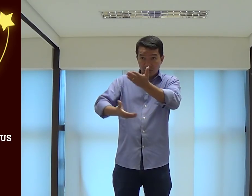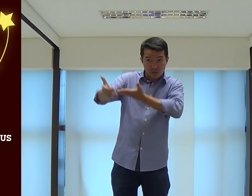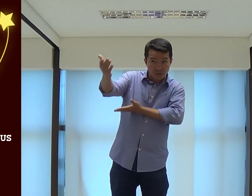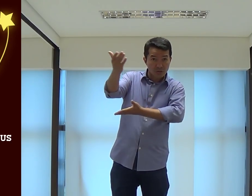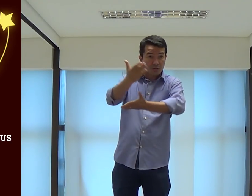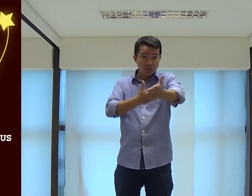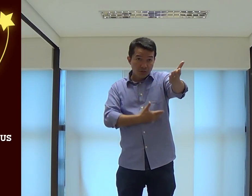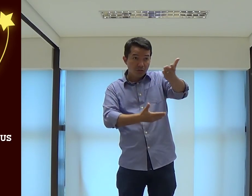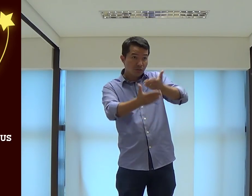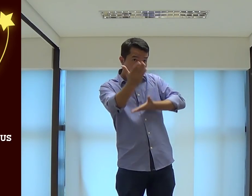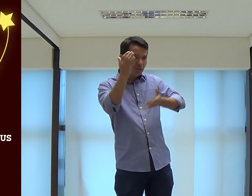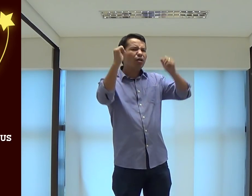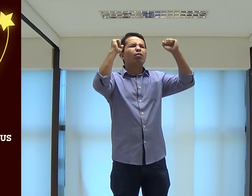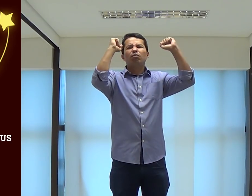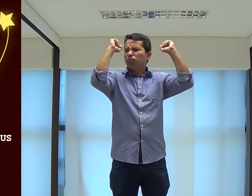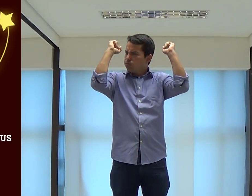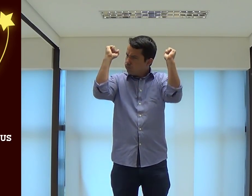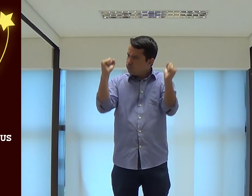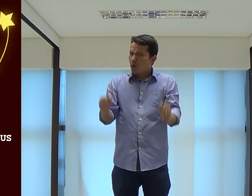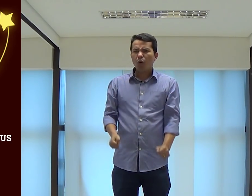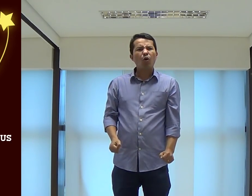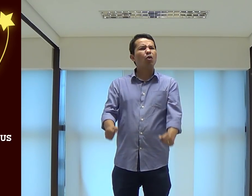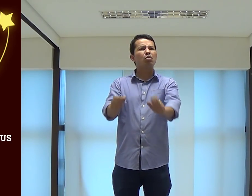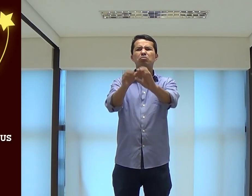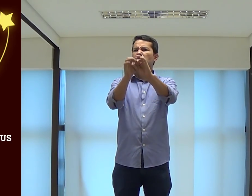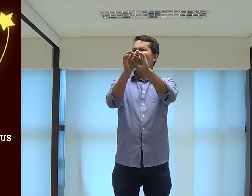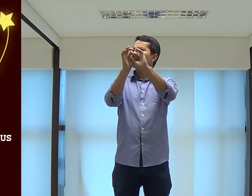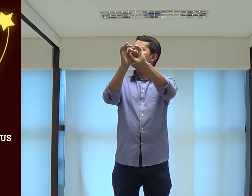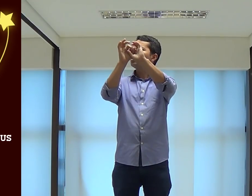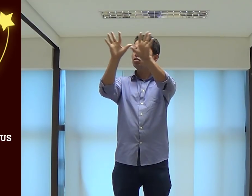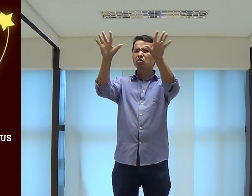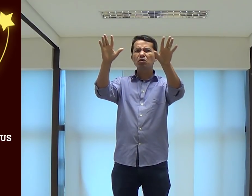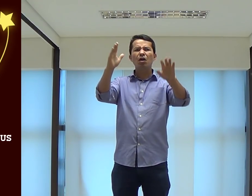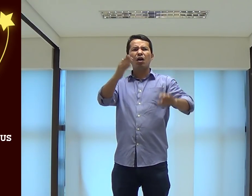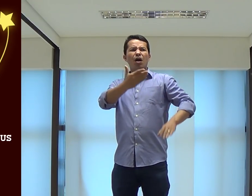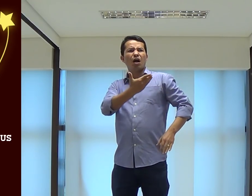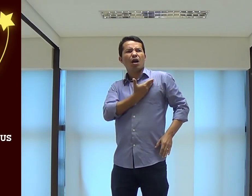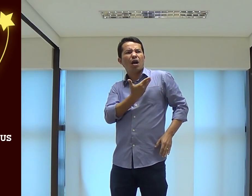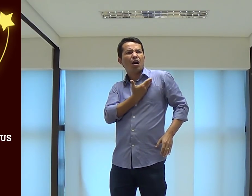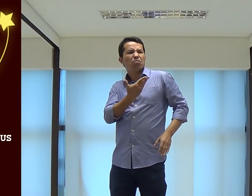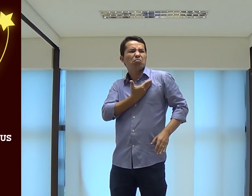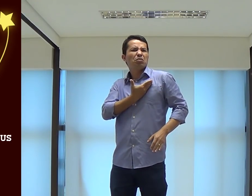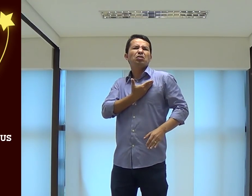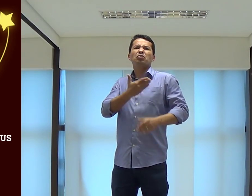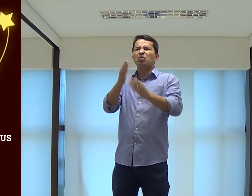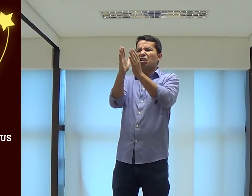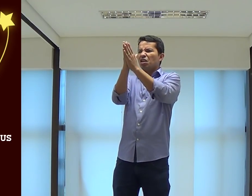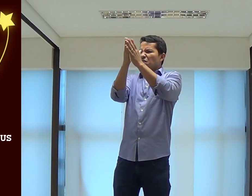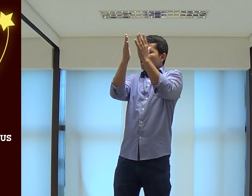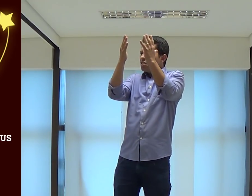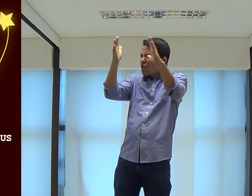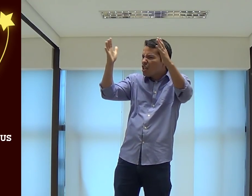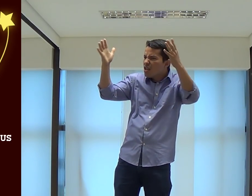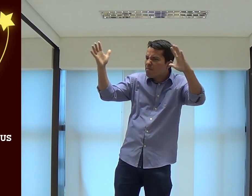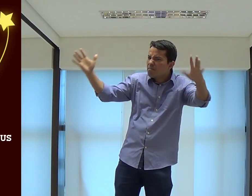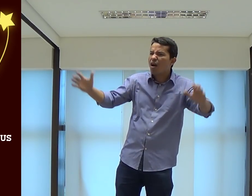Então, a gente pode fazer troca de presentes? A gente pode. É livre para o seu amigo, para você